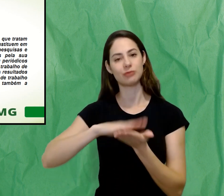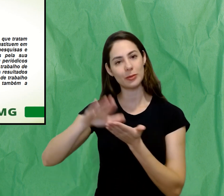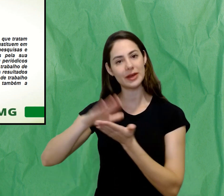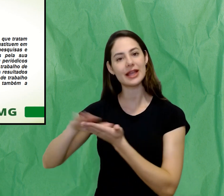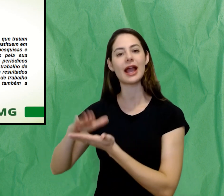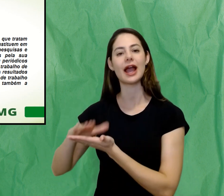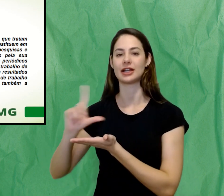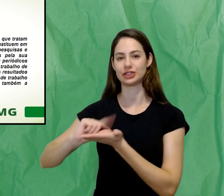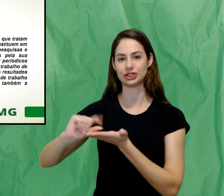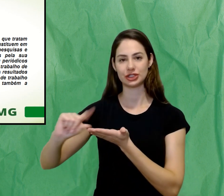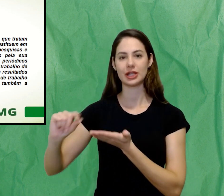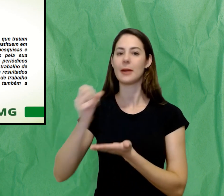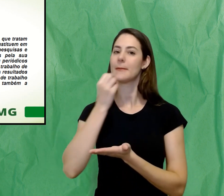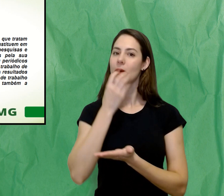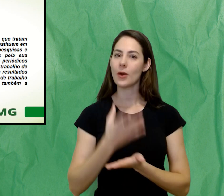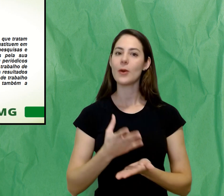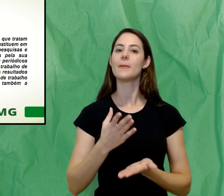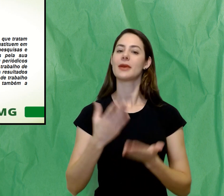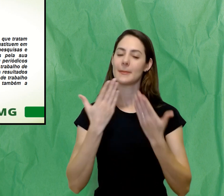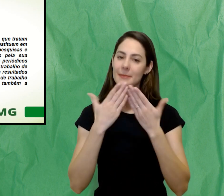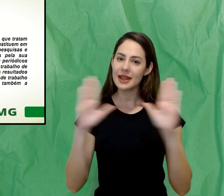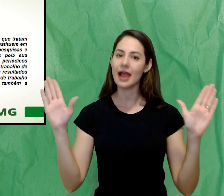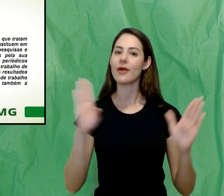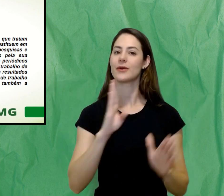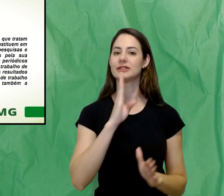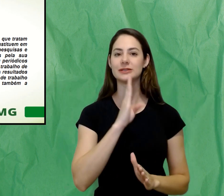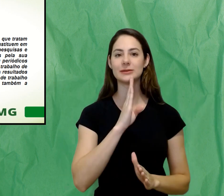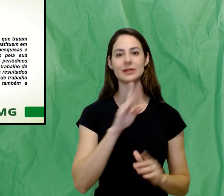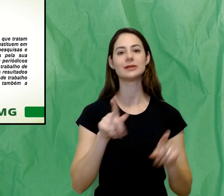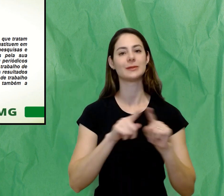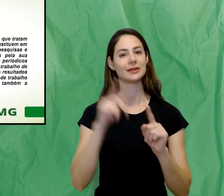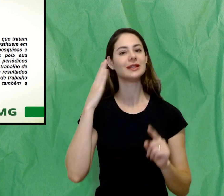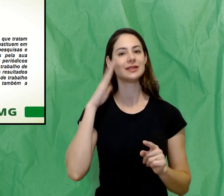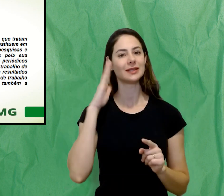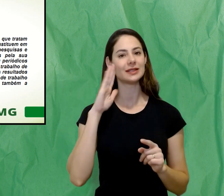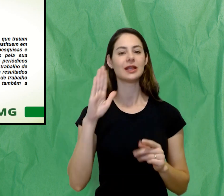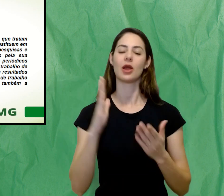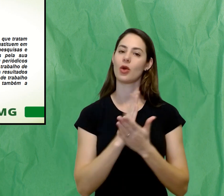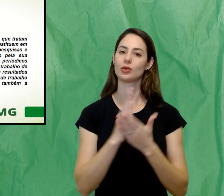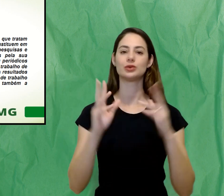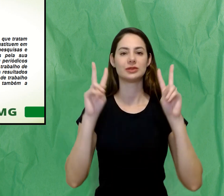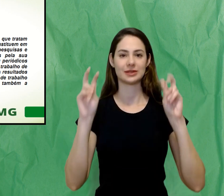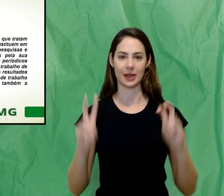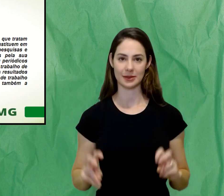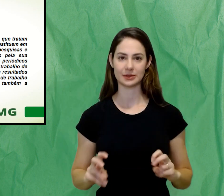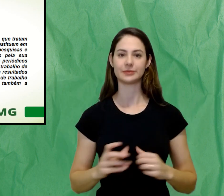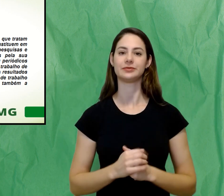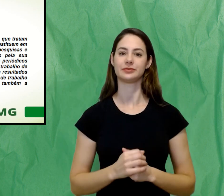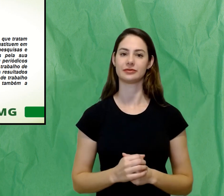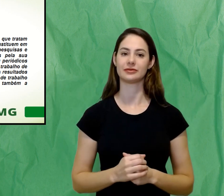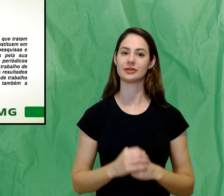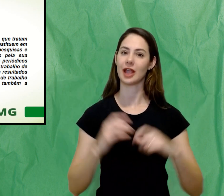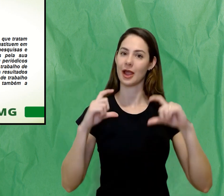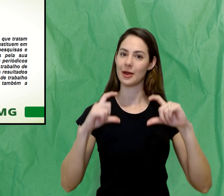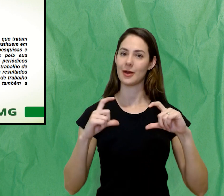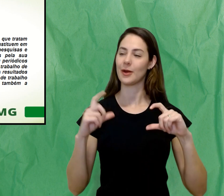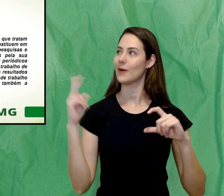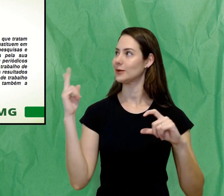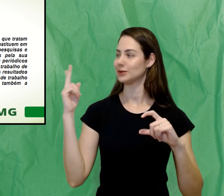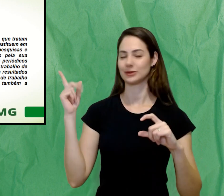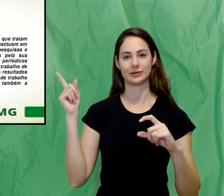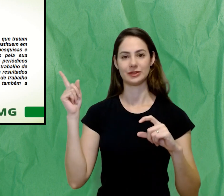trabalho proporciona não só a ampliação dos conhecimentos, como também a compreensão de certas questões. Então, os autores foram muito precisos